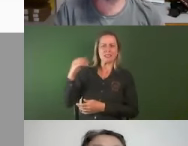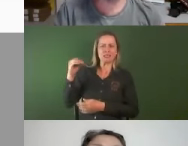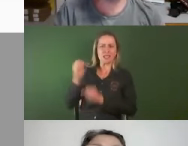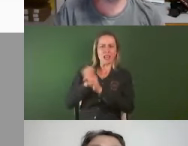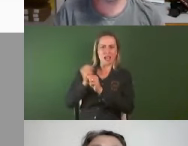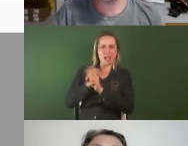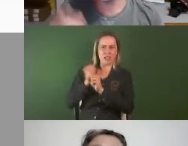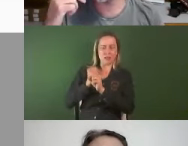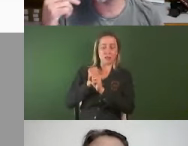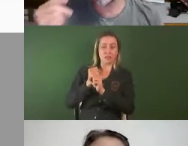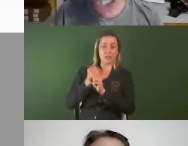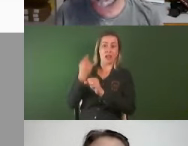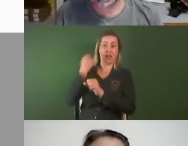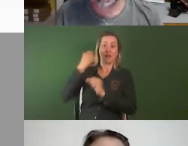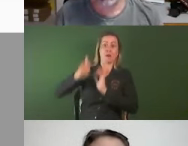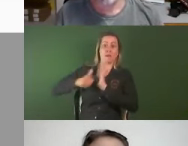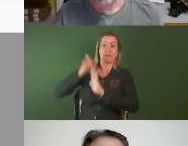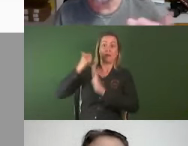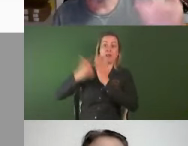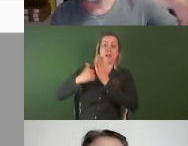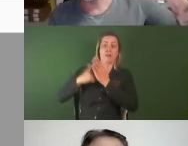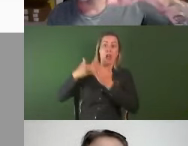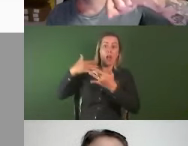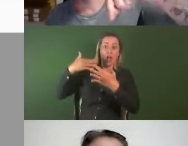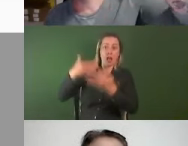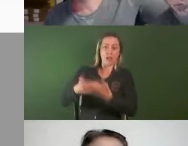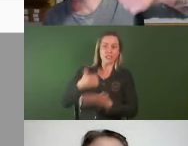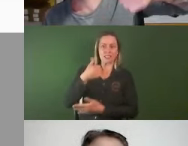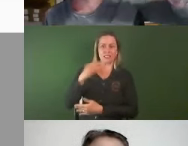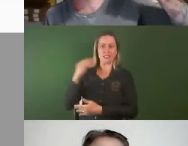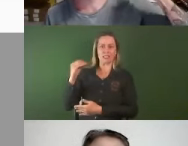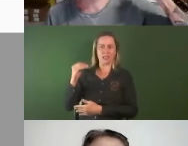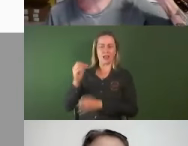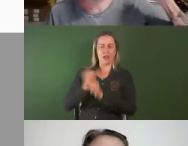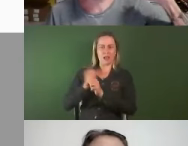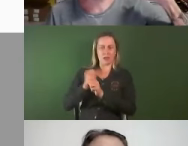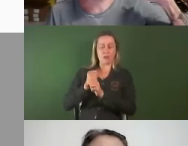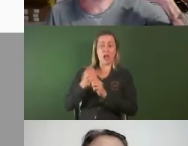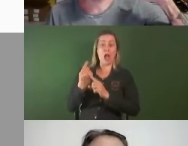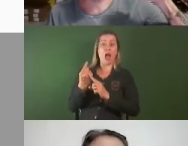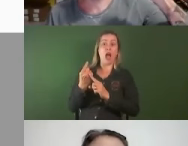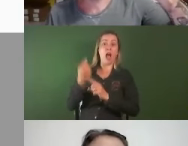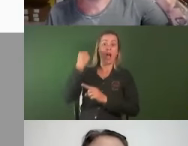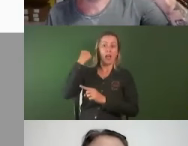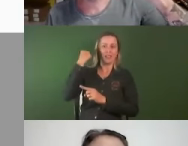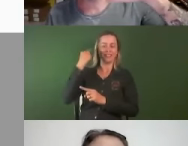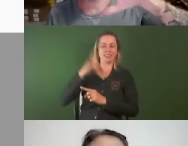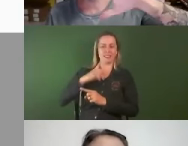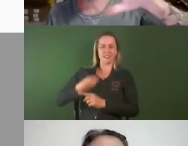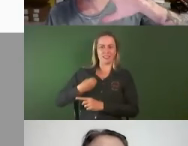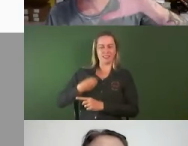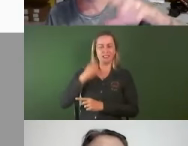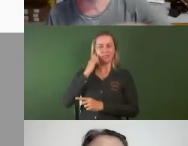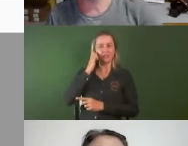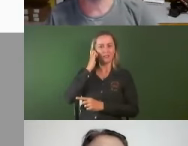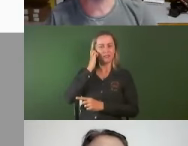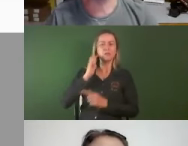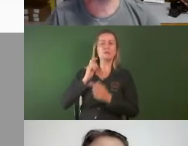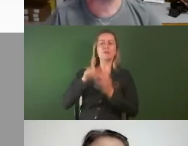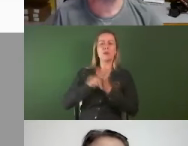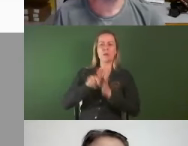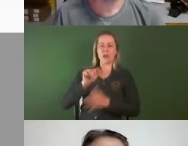primeiro livro de fotografia nesses moldes, né? Anteriormente a isso, os livros que já existiam eram todos naquele formato mais de